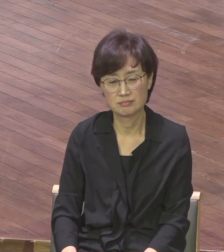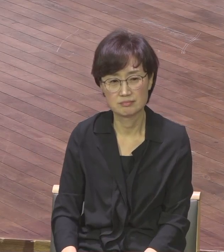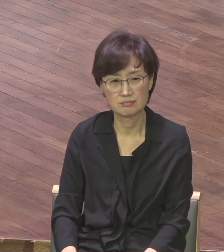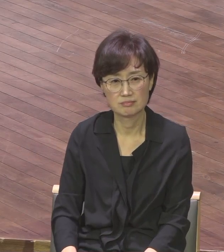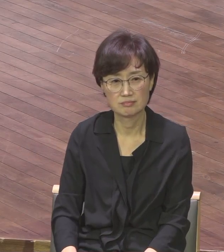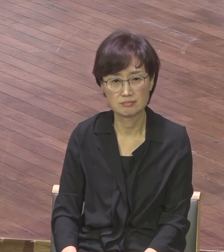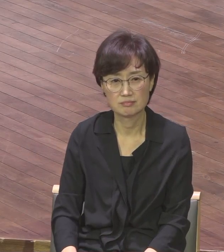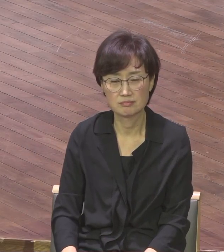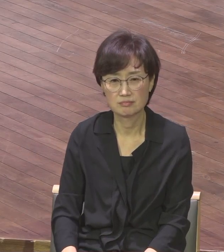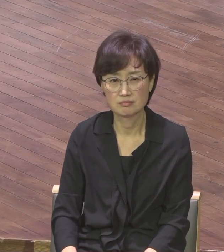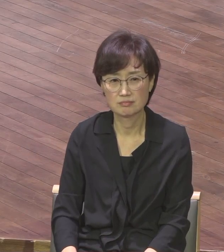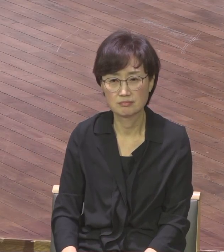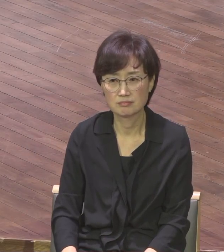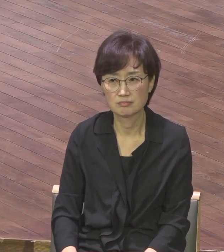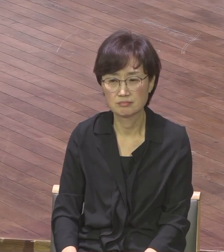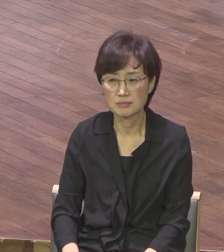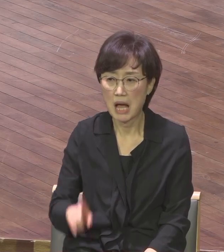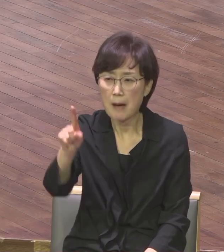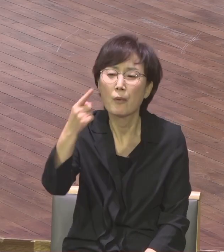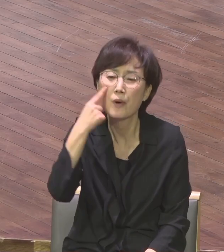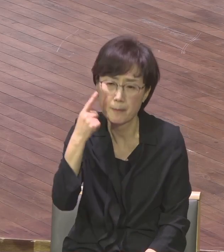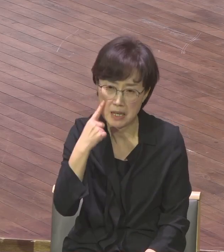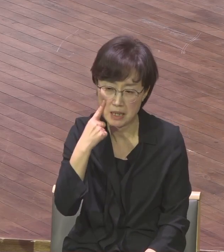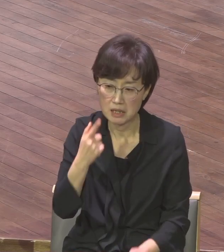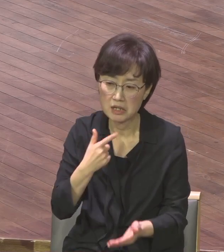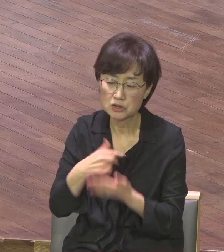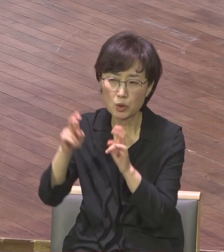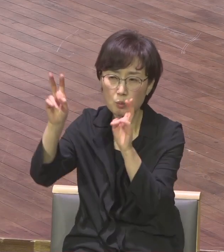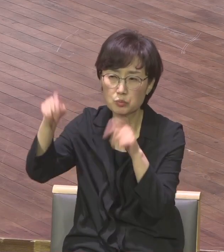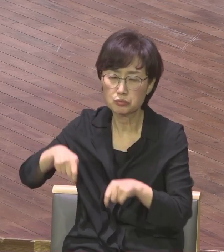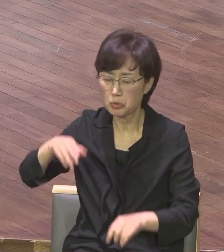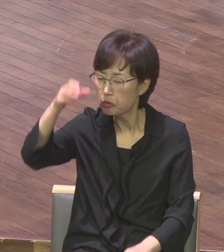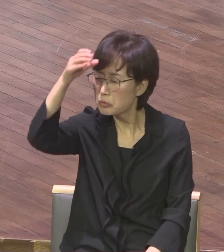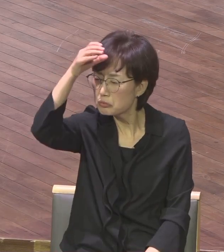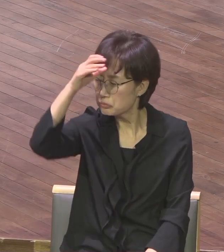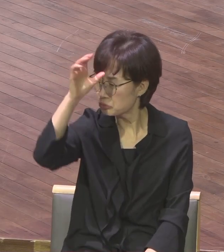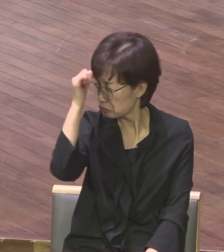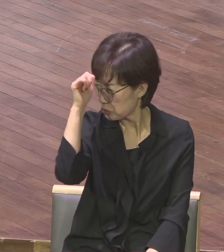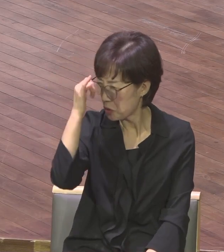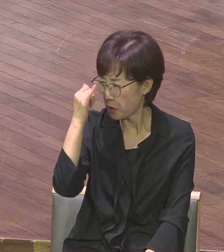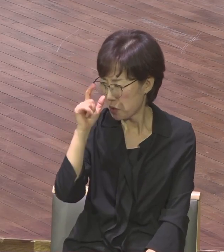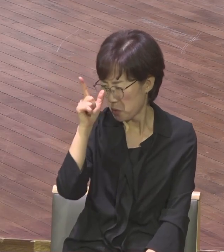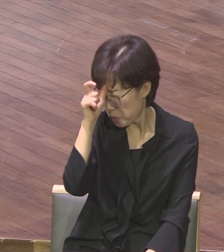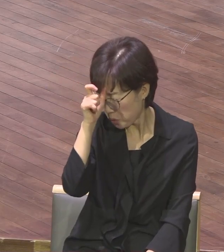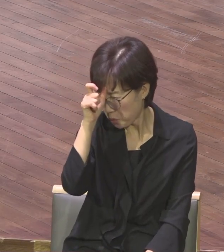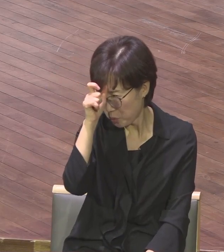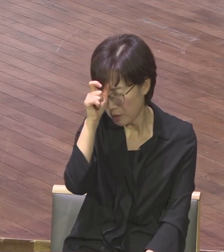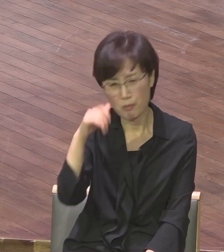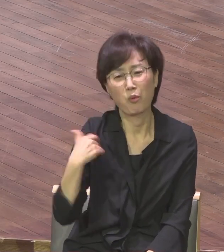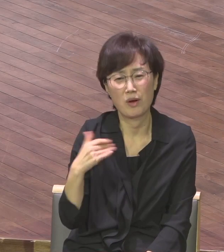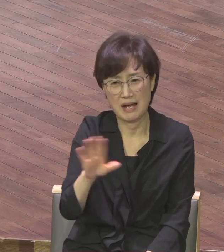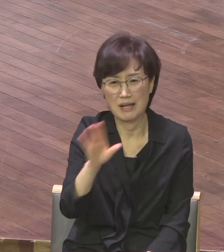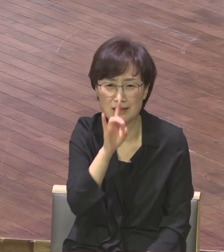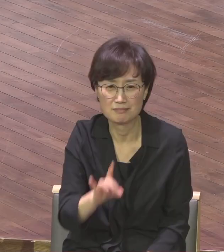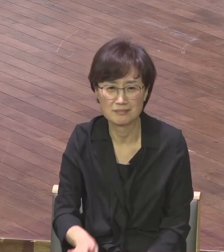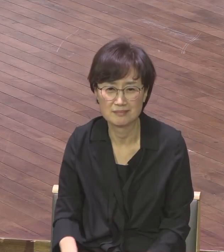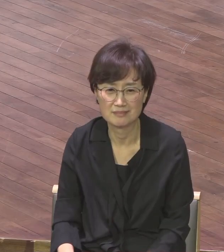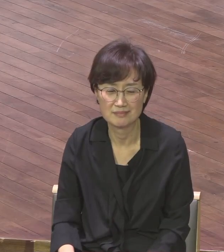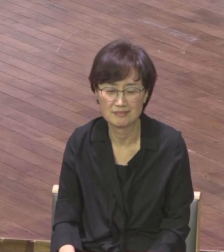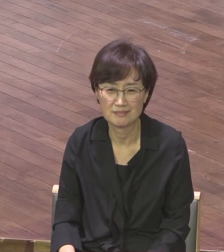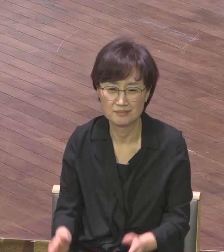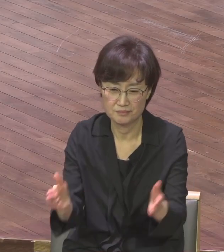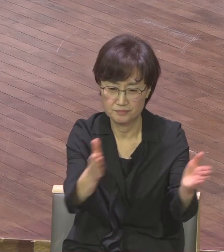몰라요. 안 해본 사람은 절대 몰라요. 여기 모든 성도들 삶의 현장에서